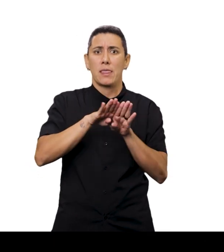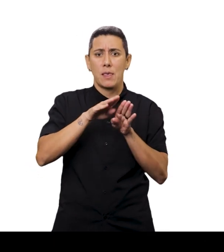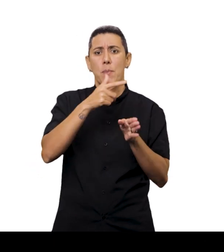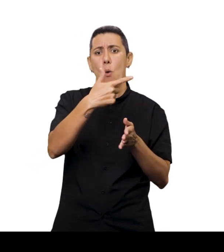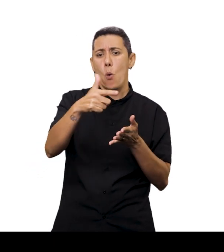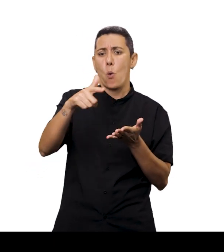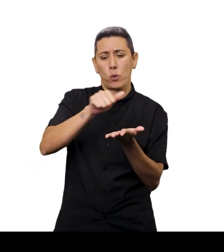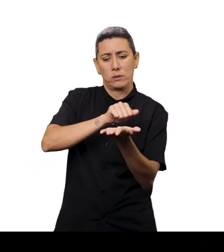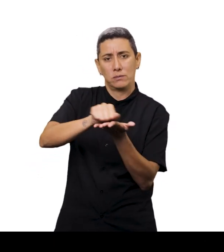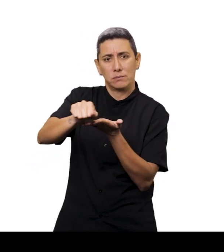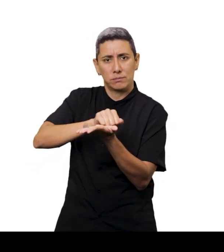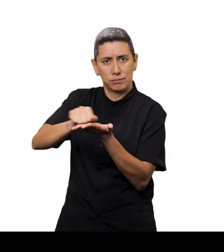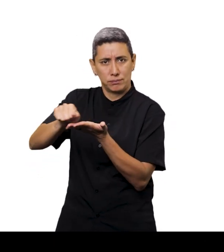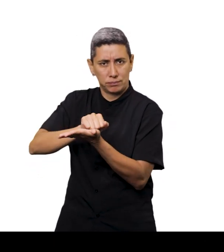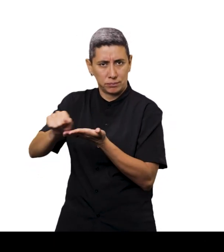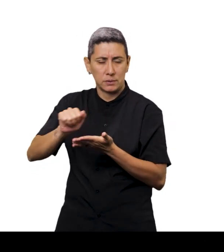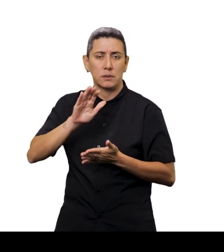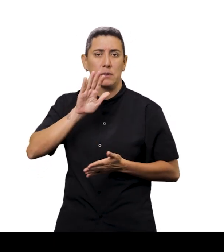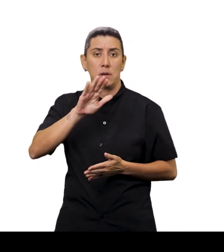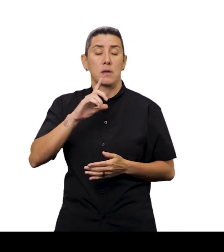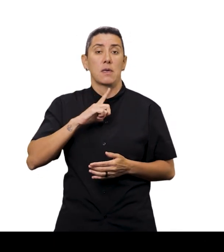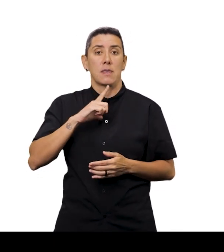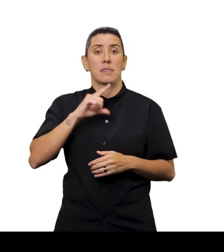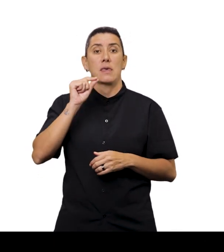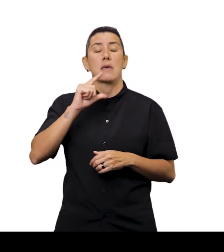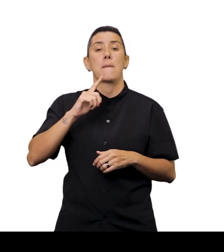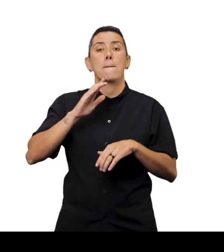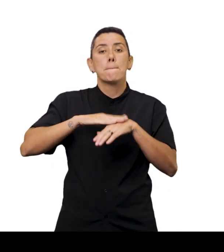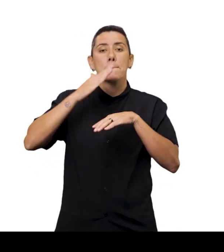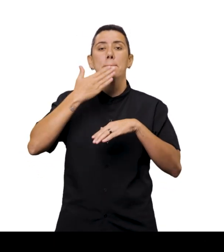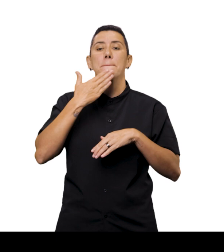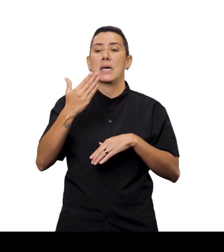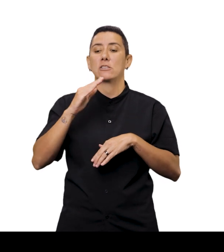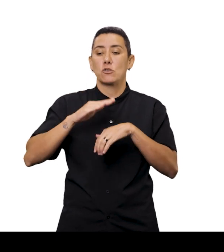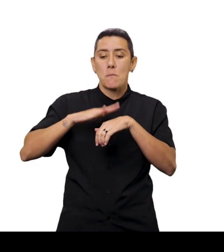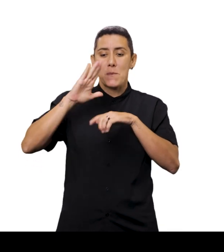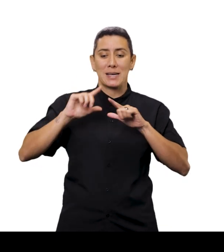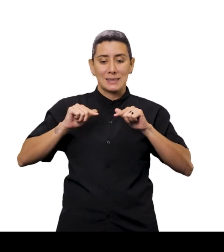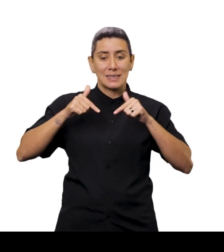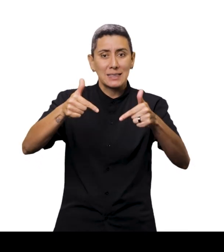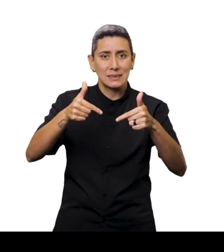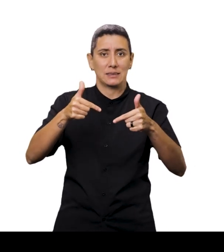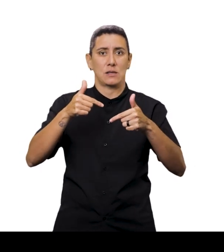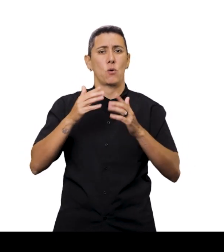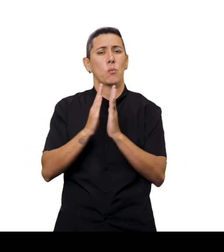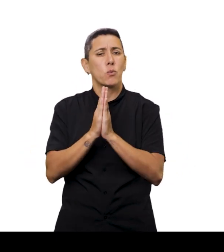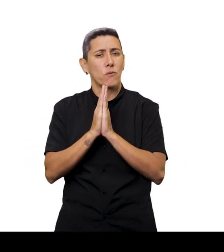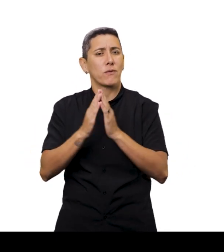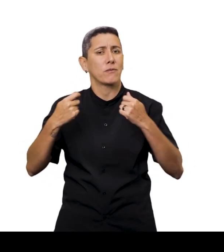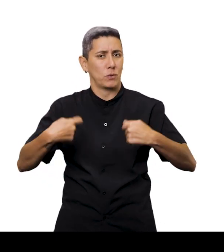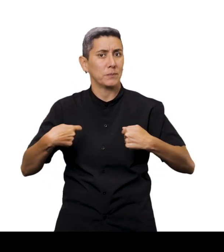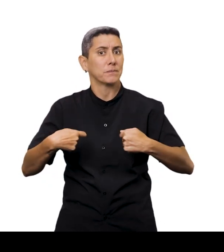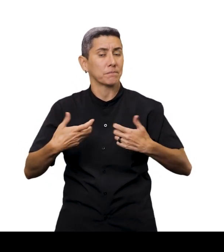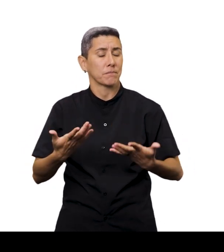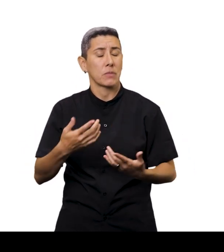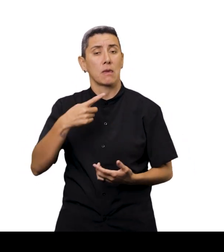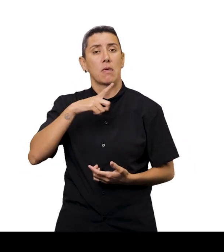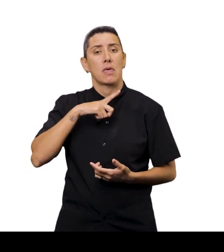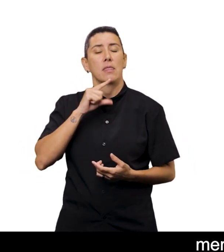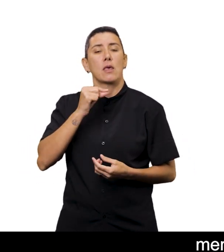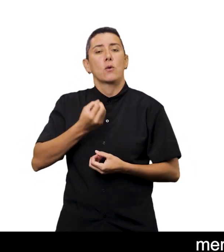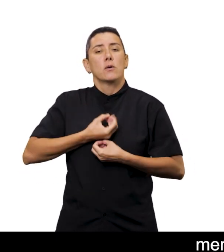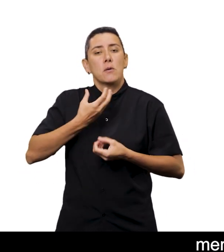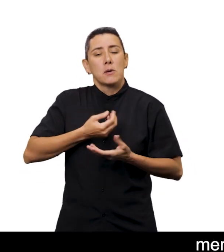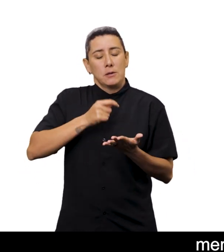concreta, também aparece noutra serigrafia desse núcleo, como a "Mais ação, por favor", destacando que muitas